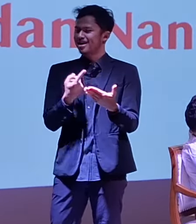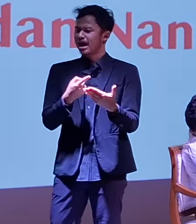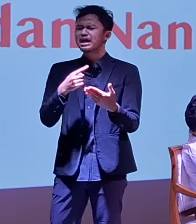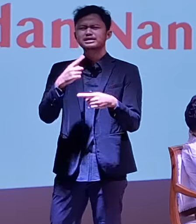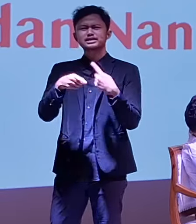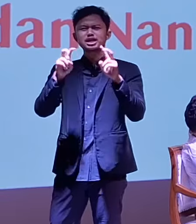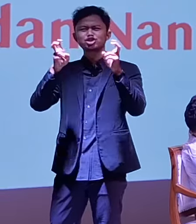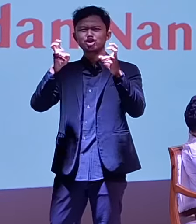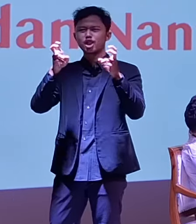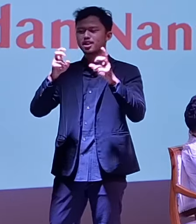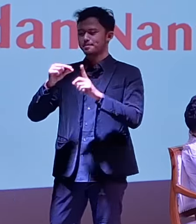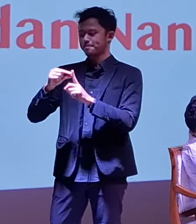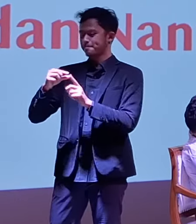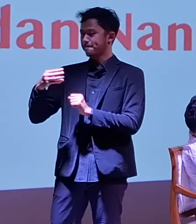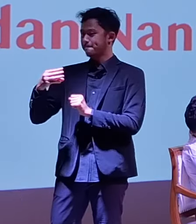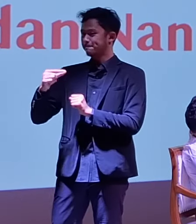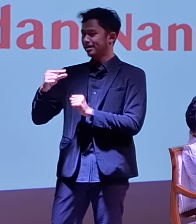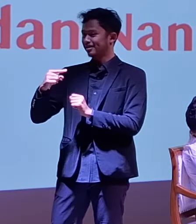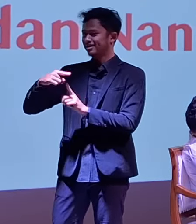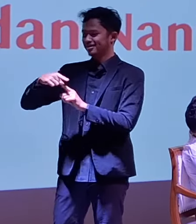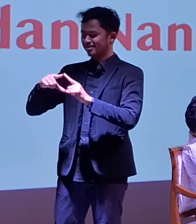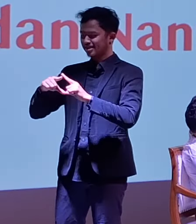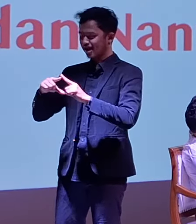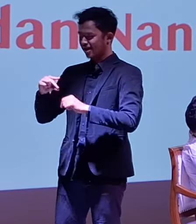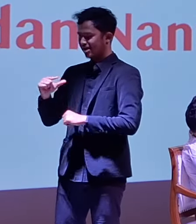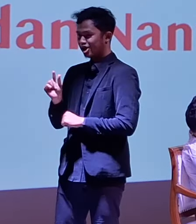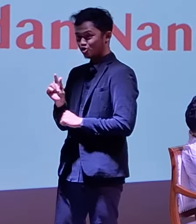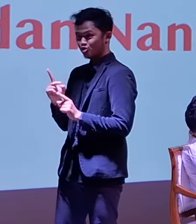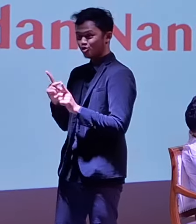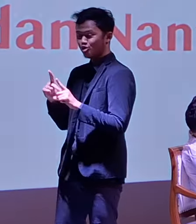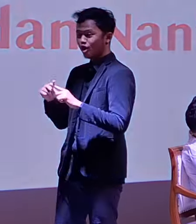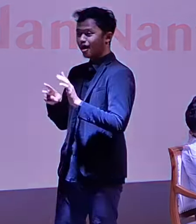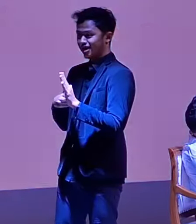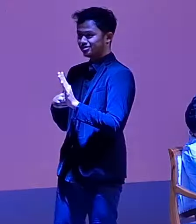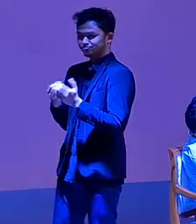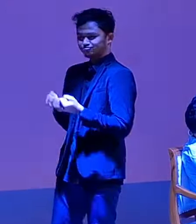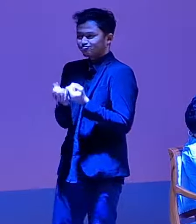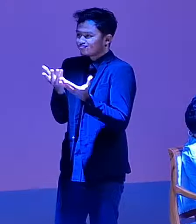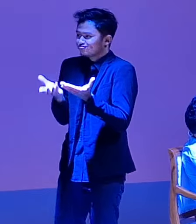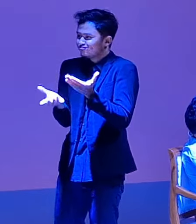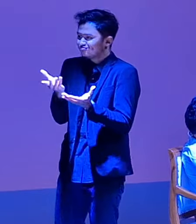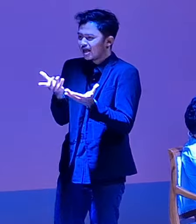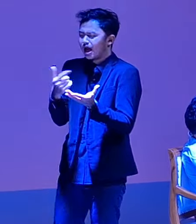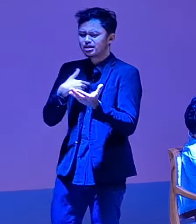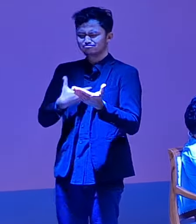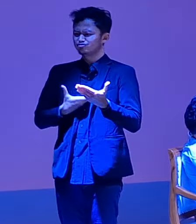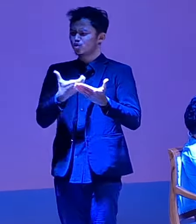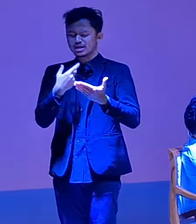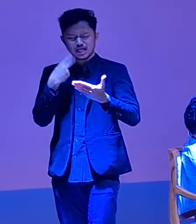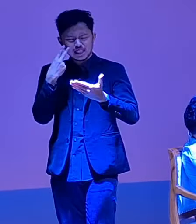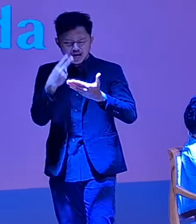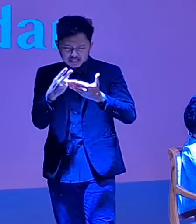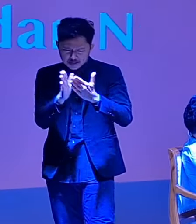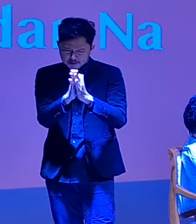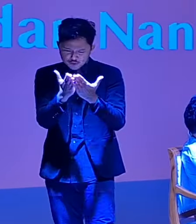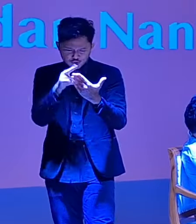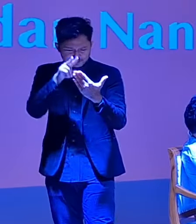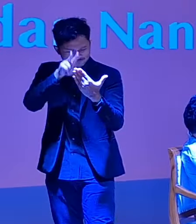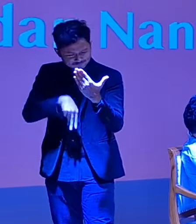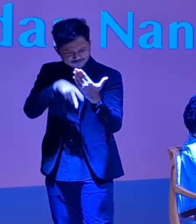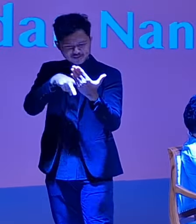sampai sekarang judulnya Pertaruhan. Silakan dicari itu. Itu karya Anton Chekhov yang luar biasa. Di situ saya menghayati sekali